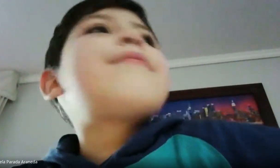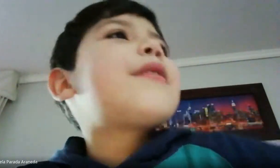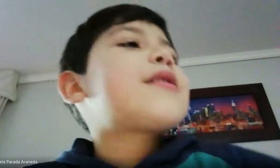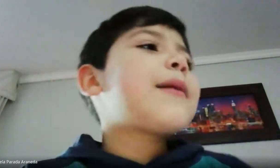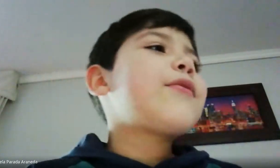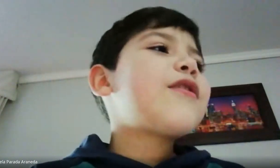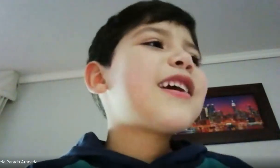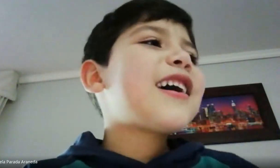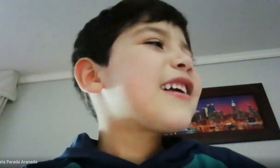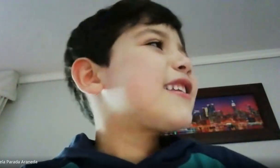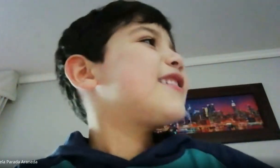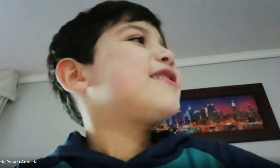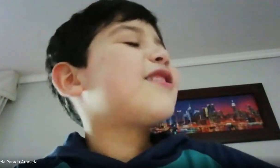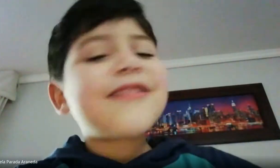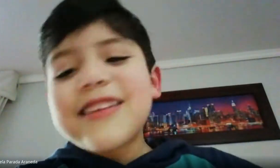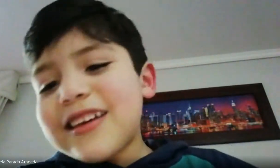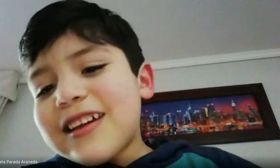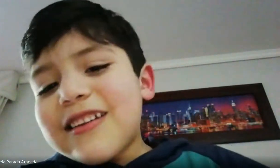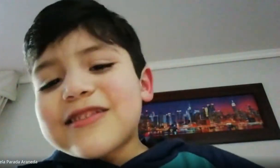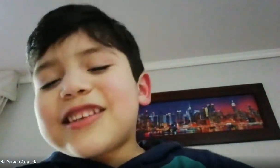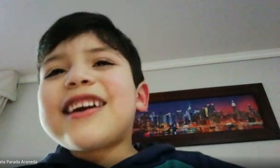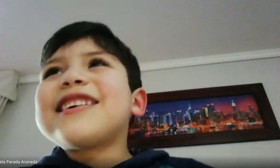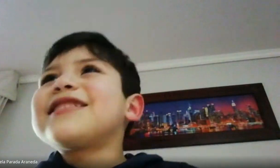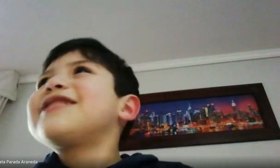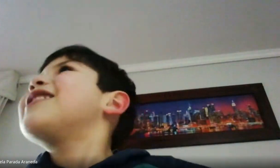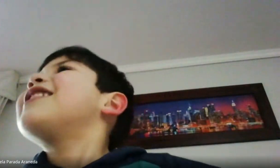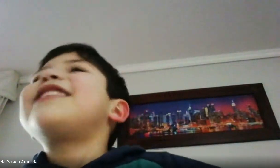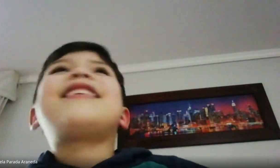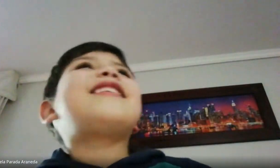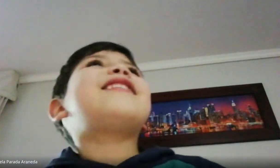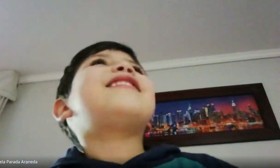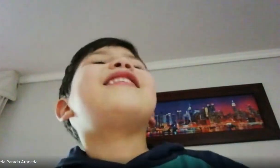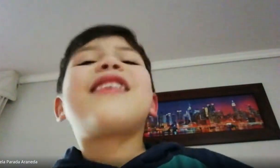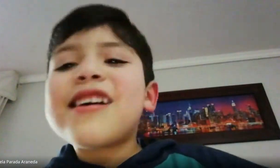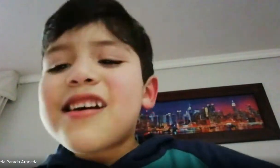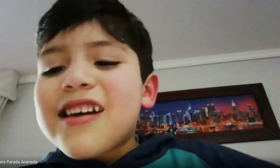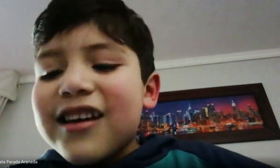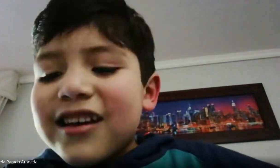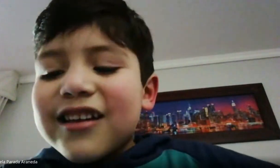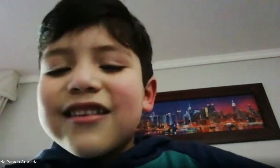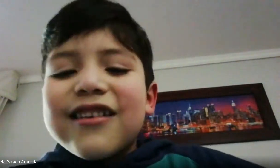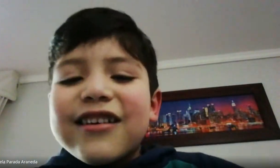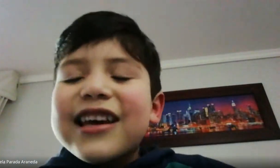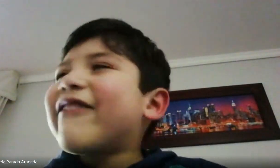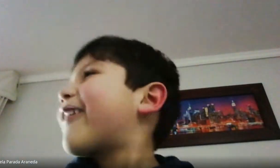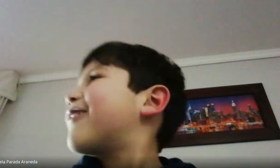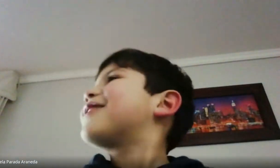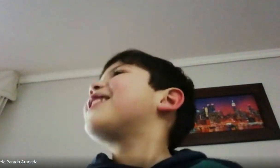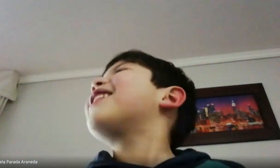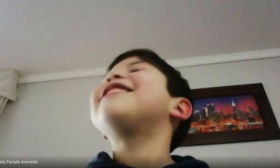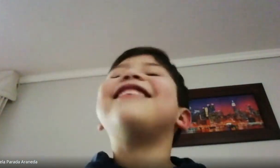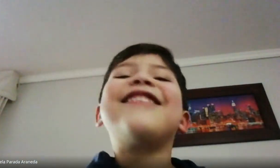Me llamó la atención los Incas y lo que me gustan